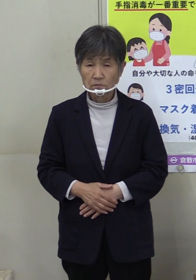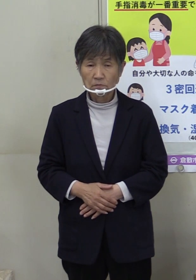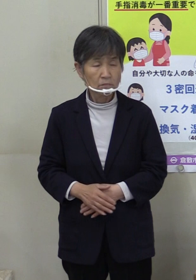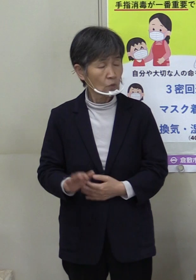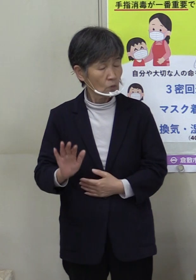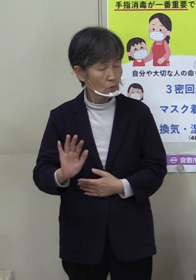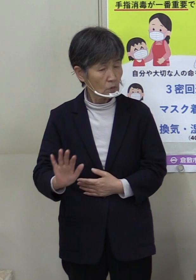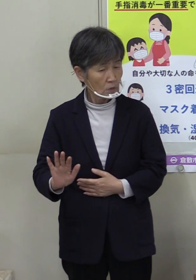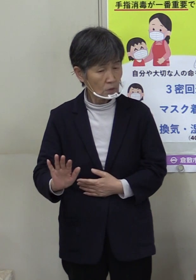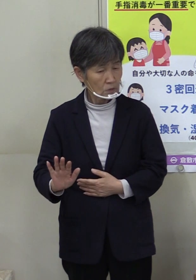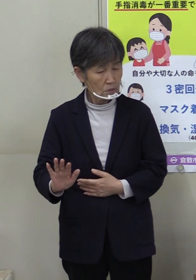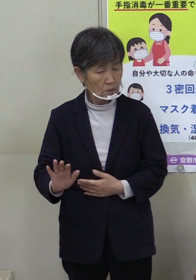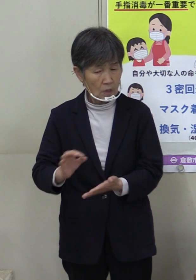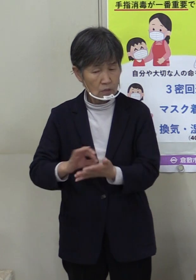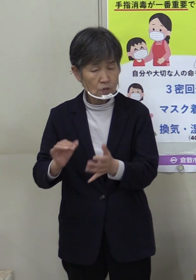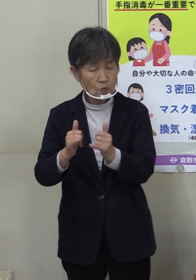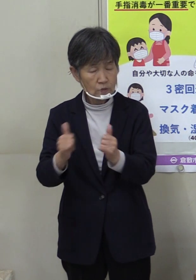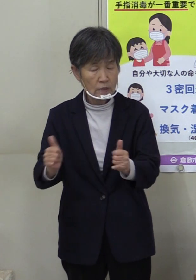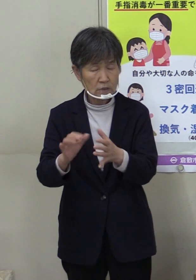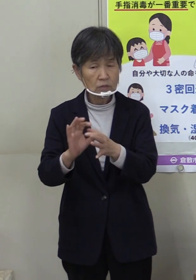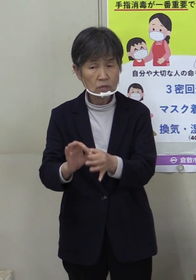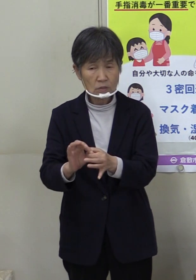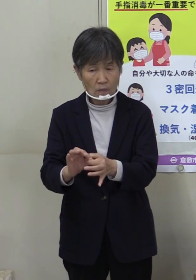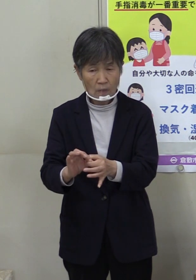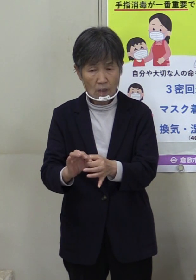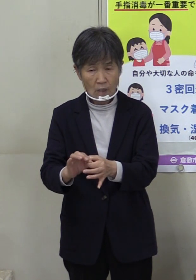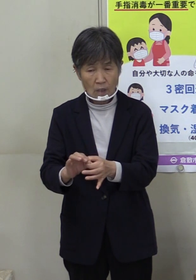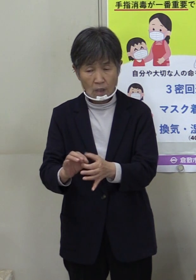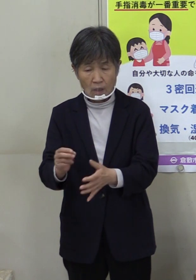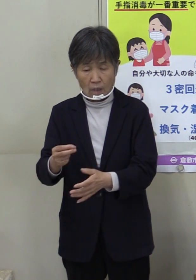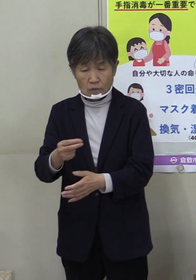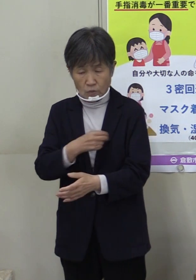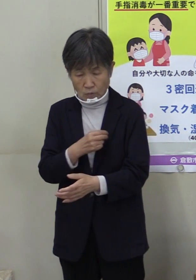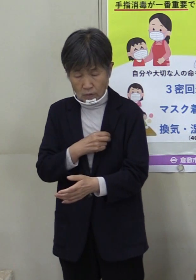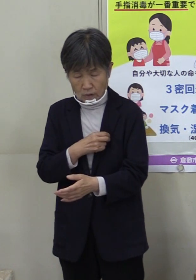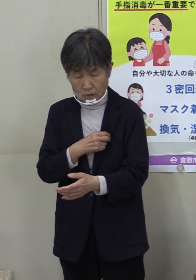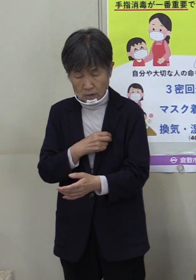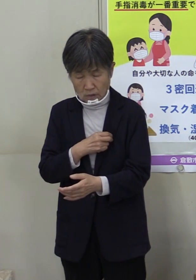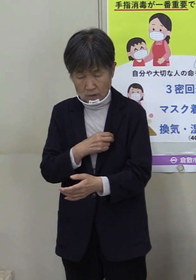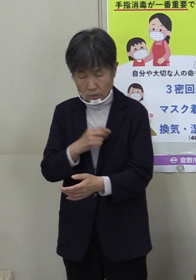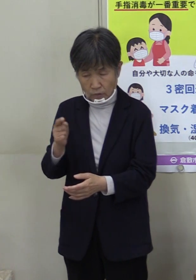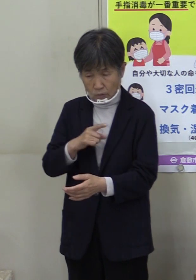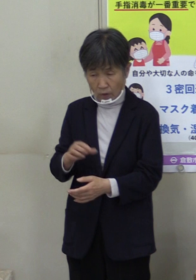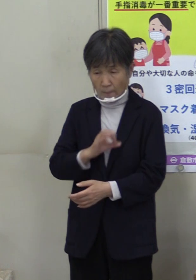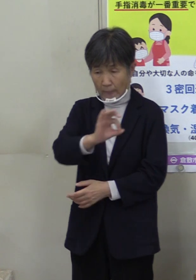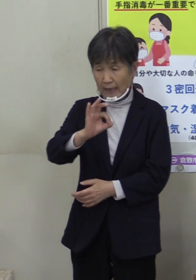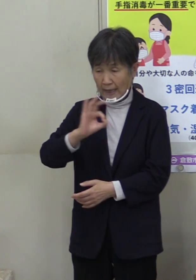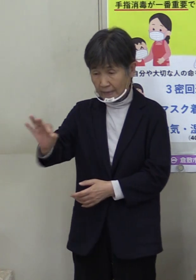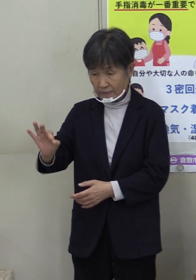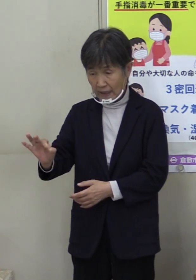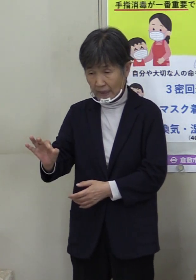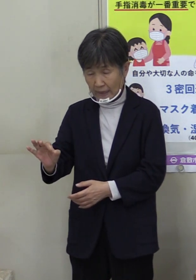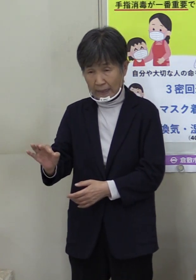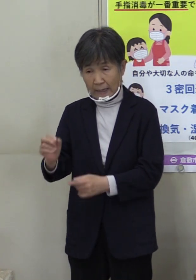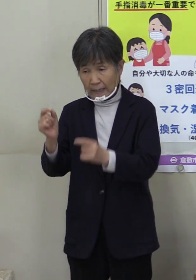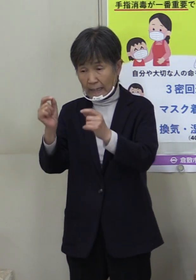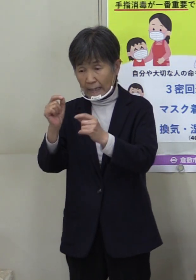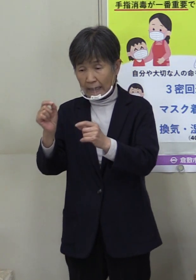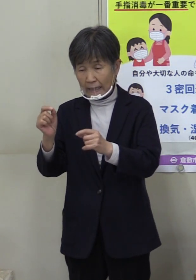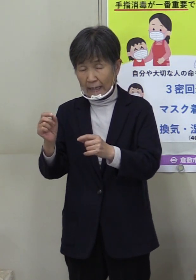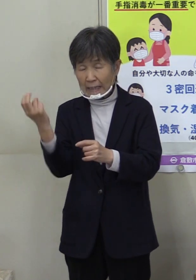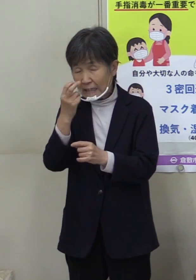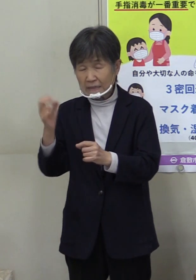あと、利用者の方については従業員の方からメールで検査を呼びかけているというふうにおっしゃってましたけども、はい、全部